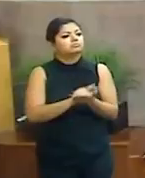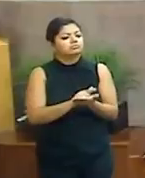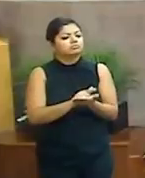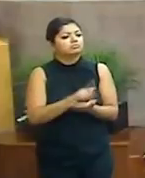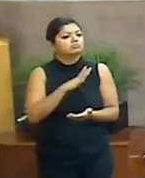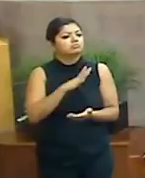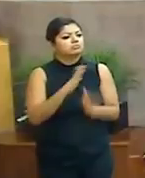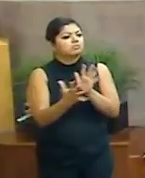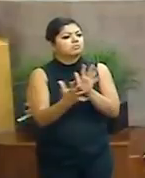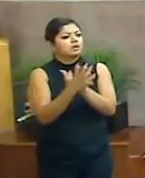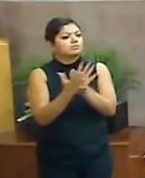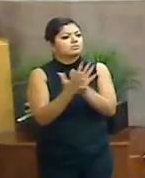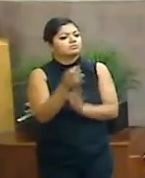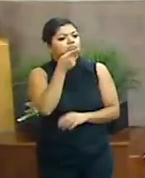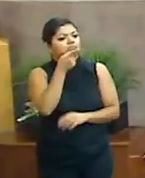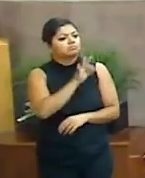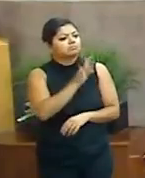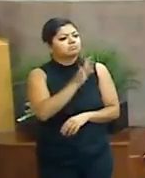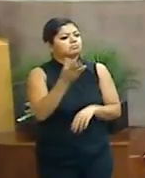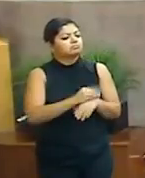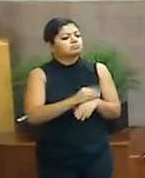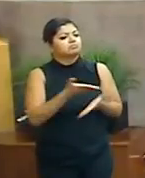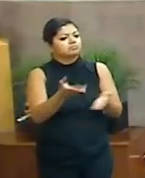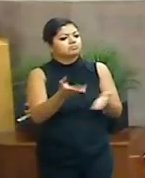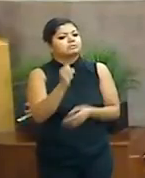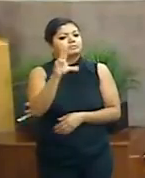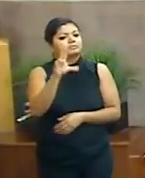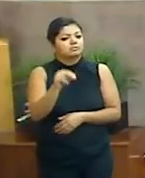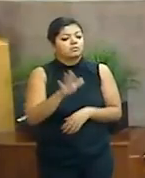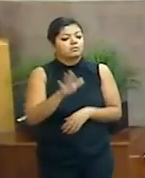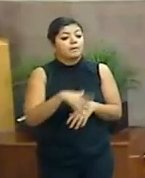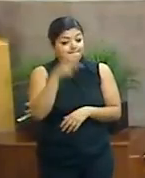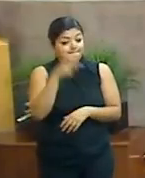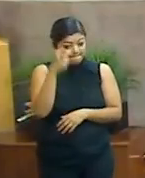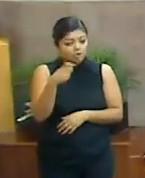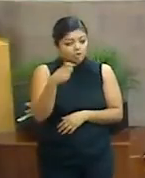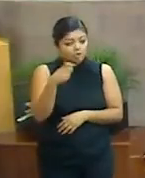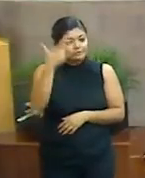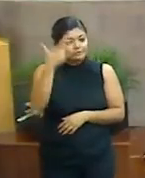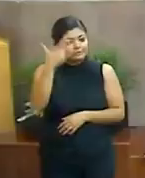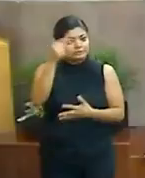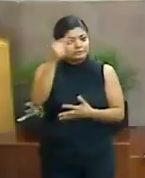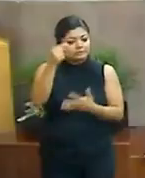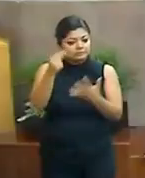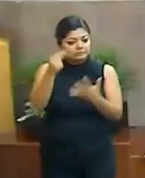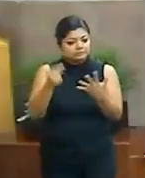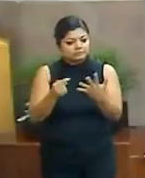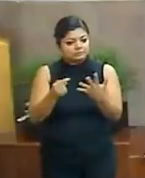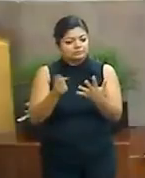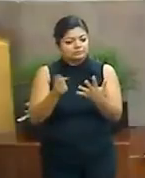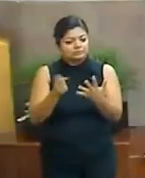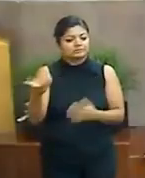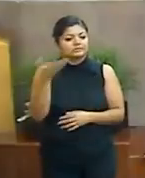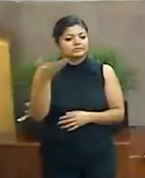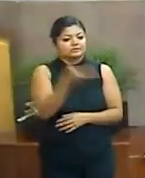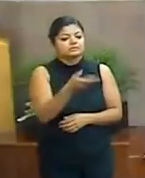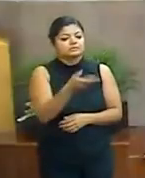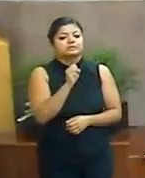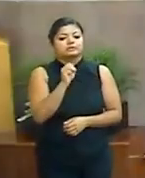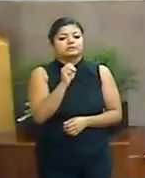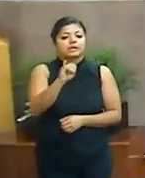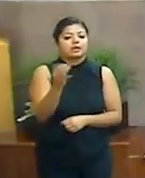la ley de participación podrá formular la solicitud del plebiscito por eso por esas razones actos como éste la sola solicitud y la aprobación